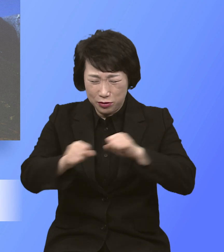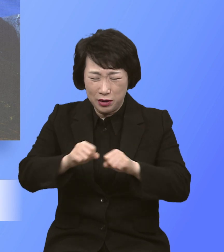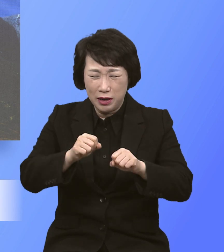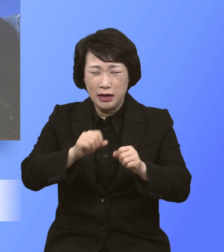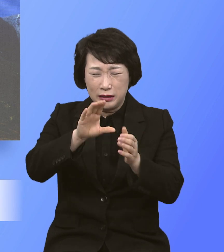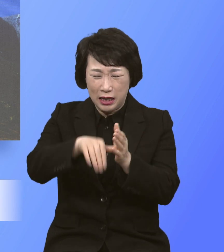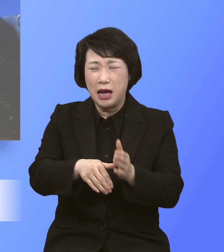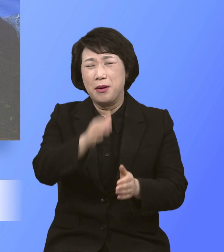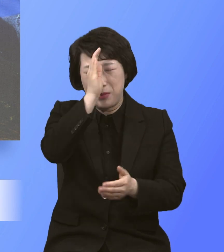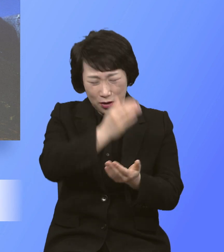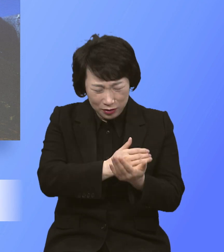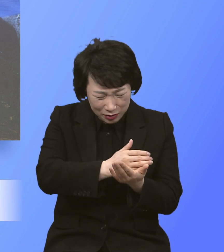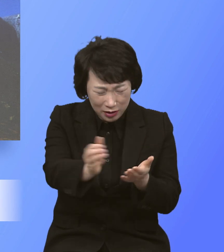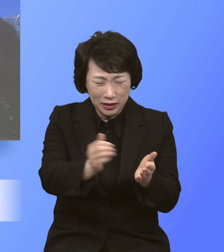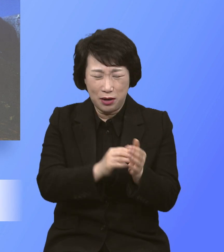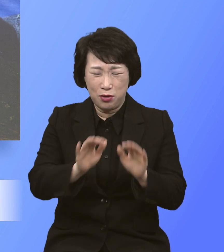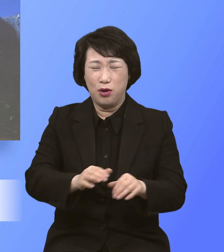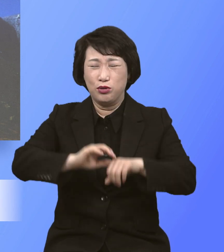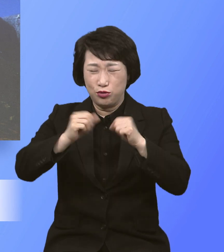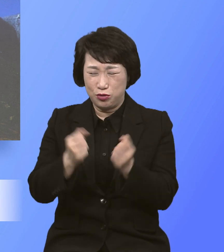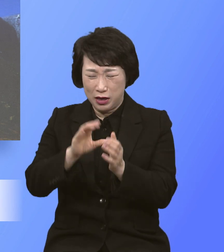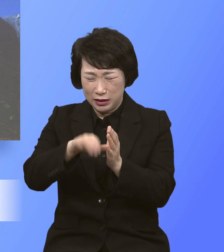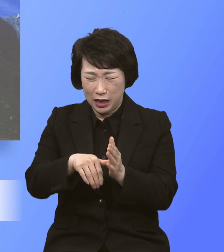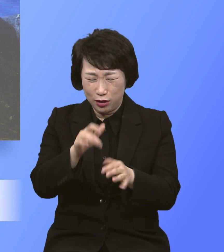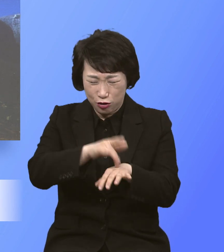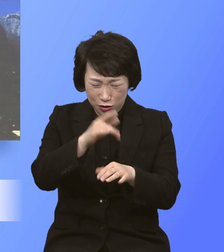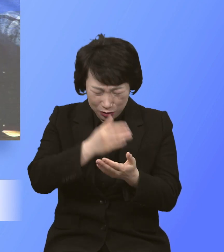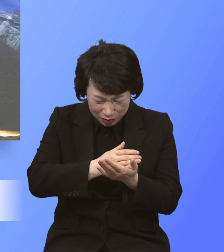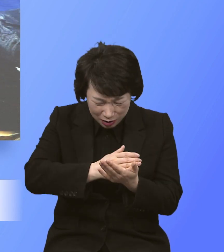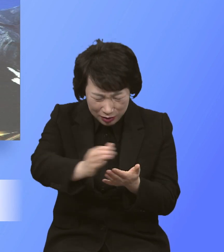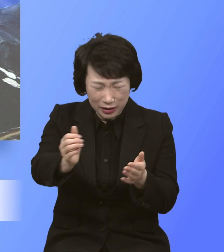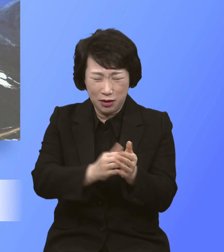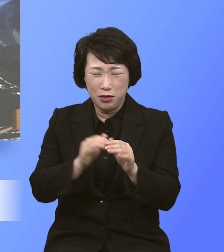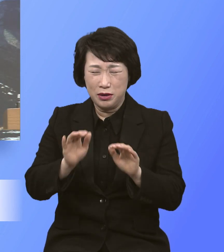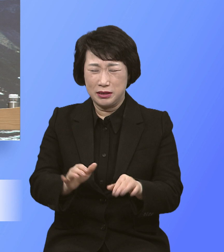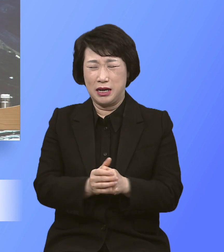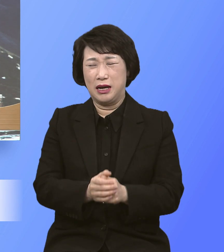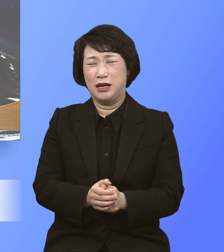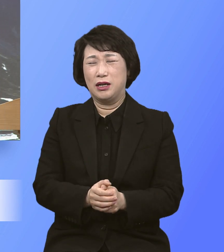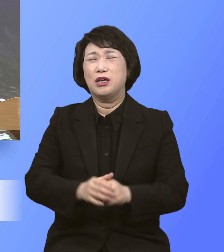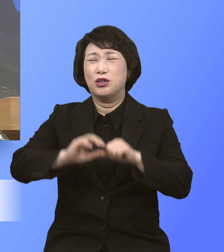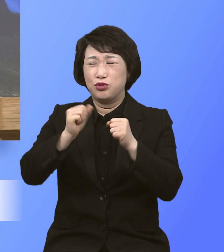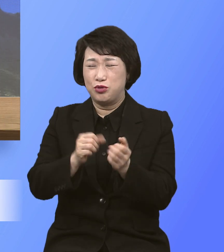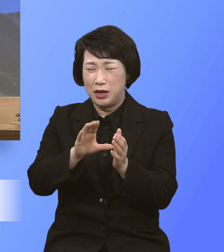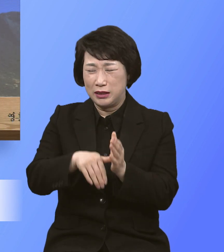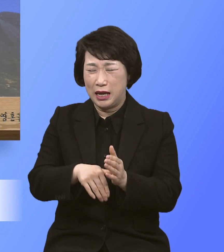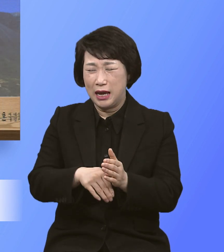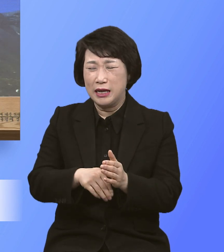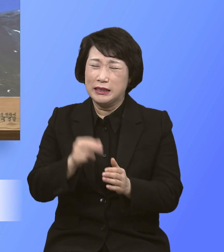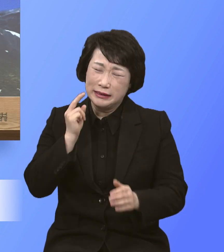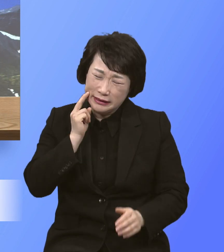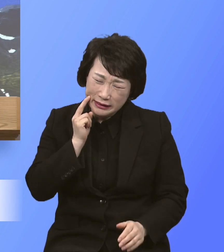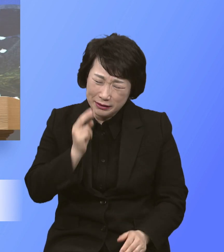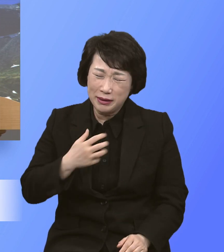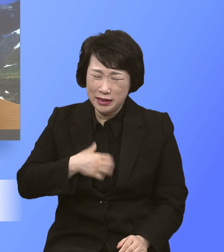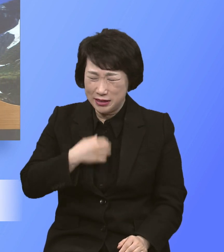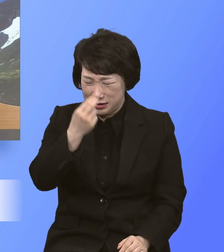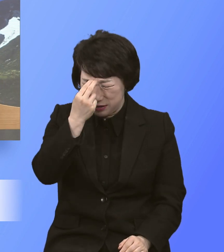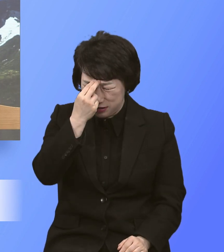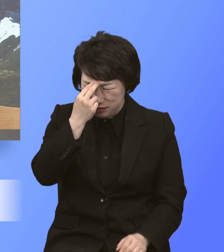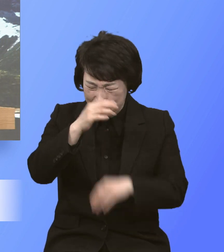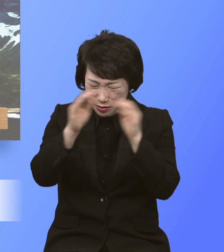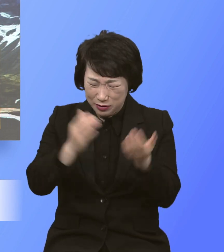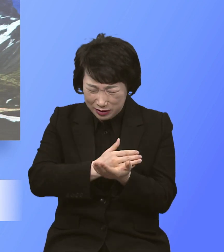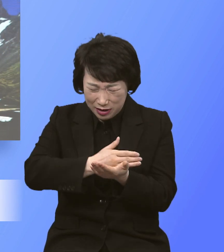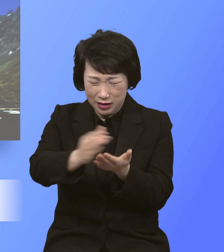때 질병도 떠나가고, 순종할 때 귀신도 떠나가고, 순종할 때 지긋지긋한 염려 근심